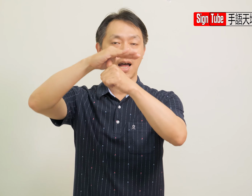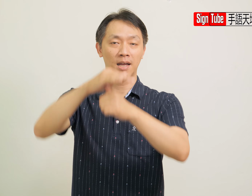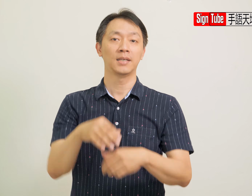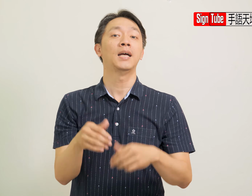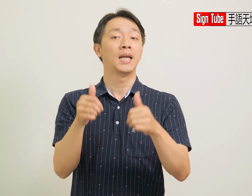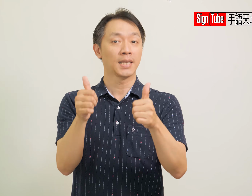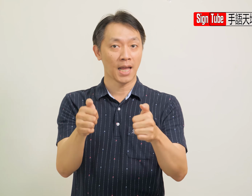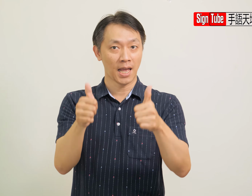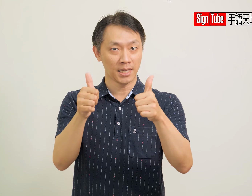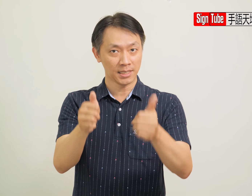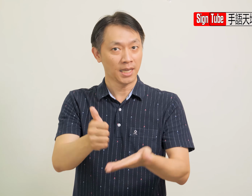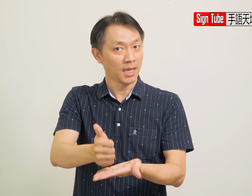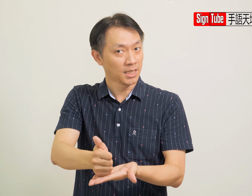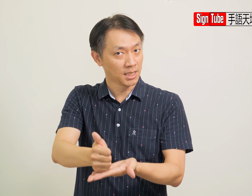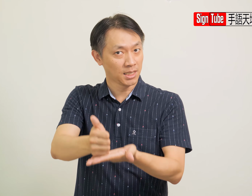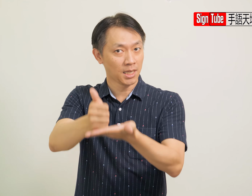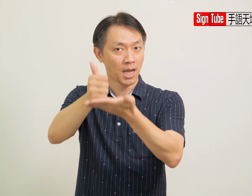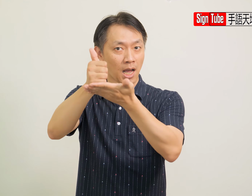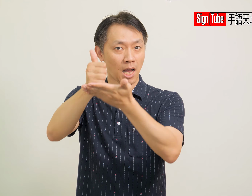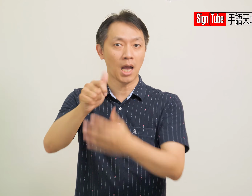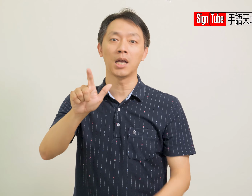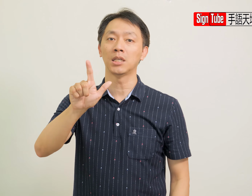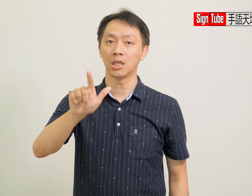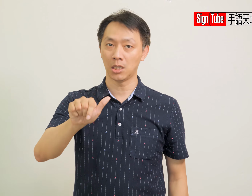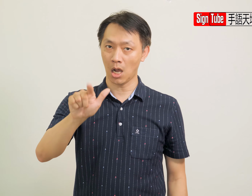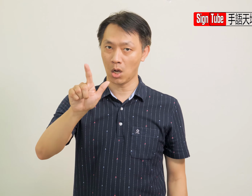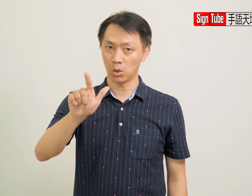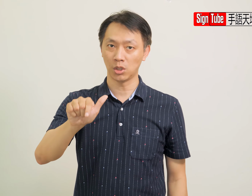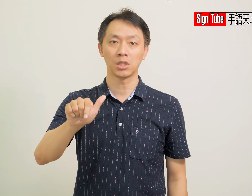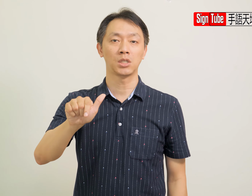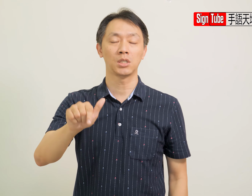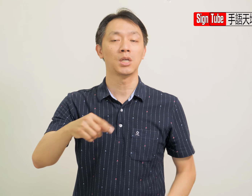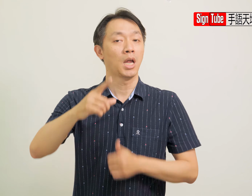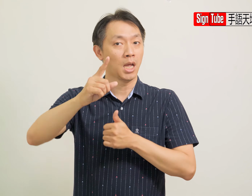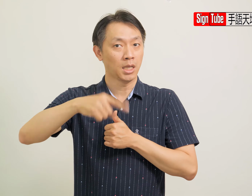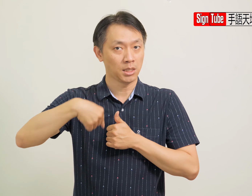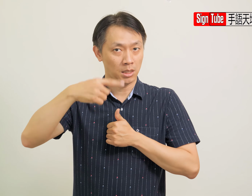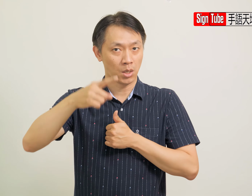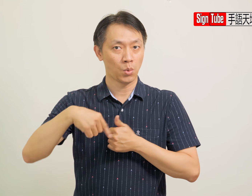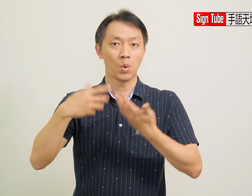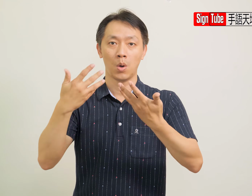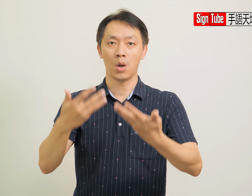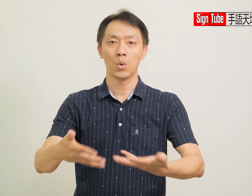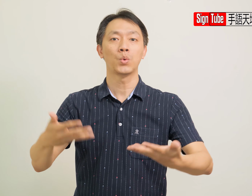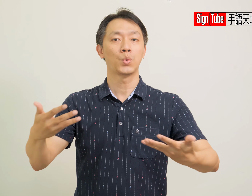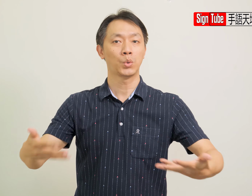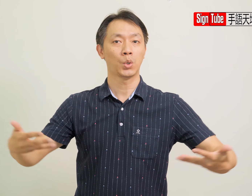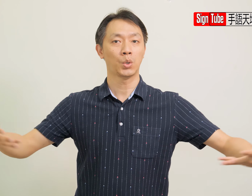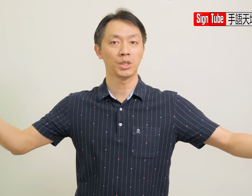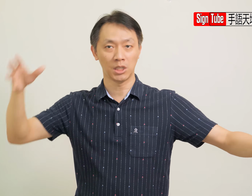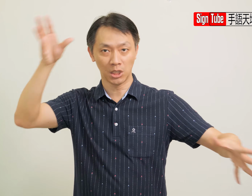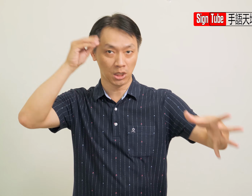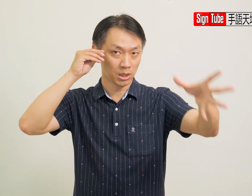大。感谢亲爱的老师，教导我无穷尽知